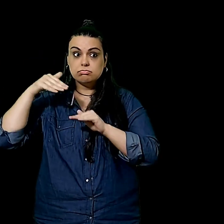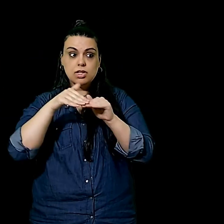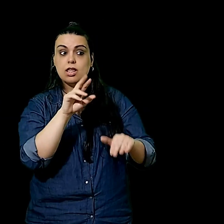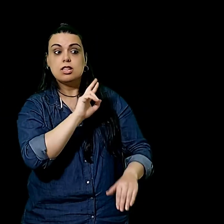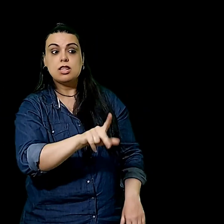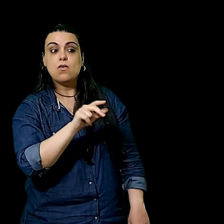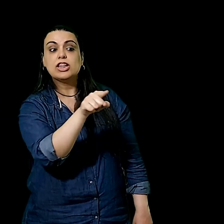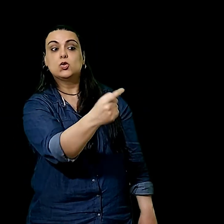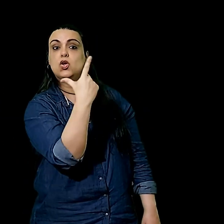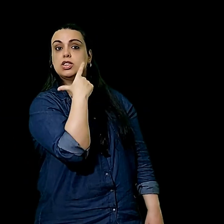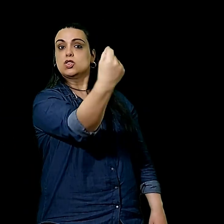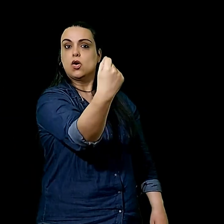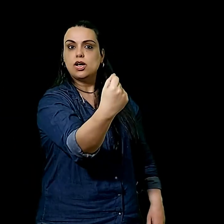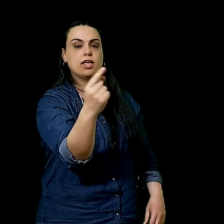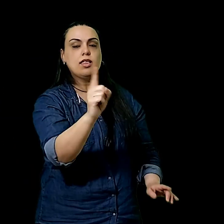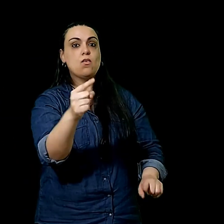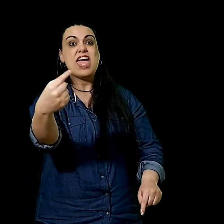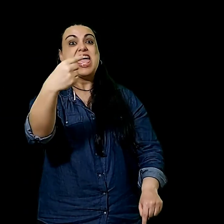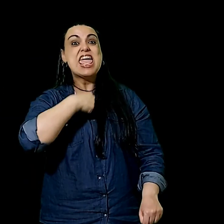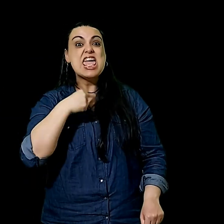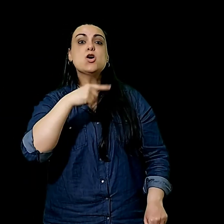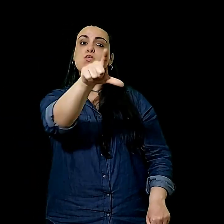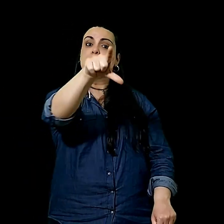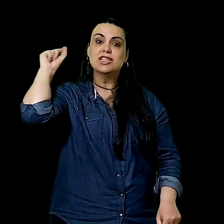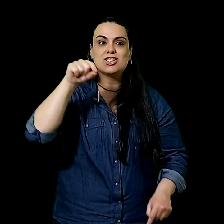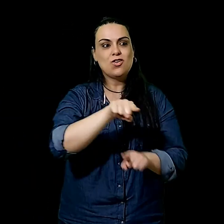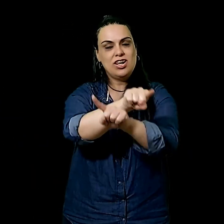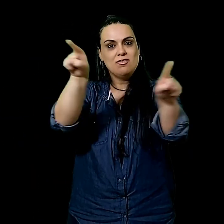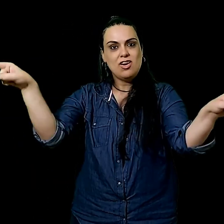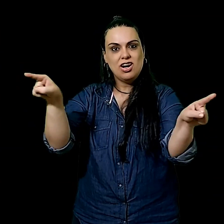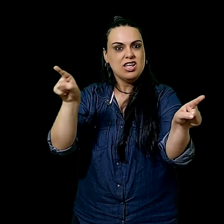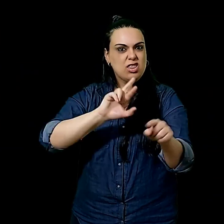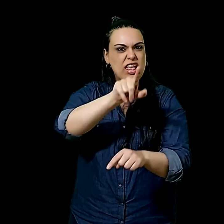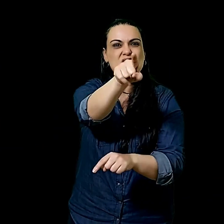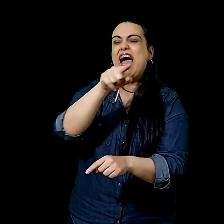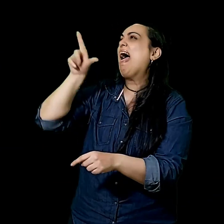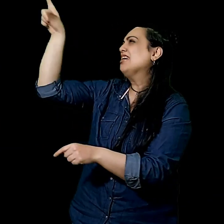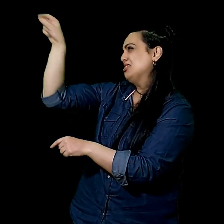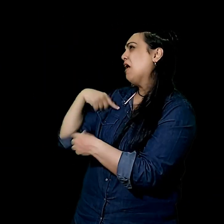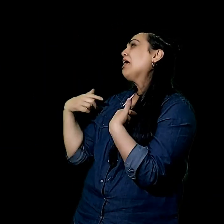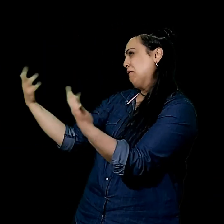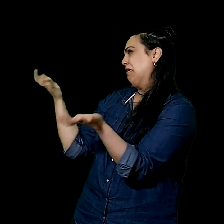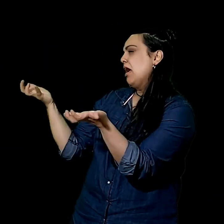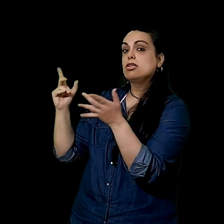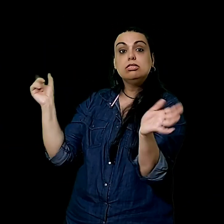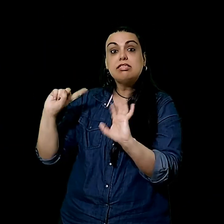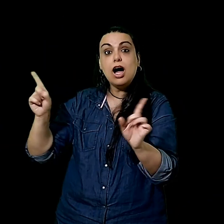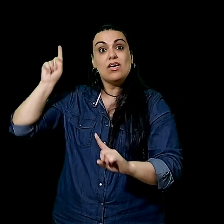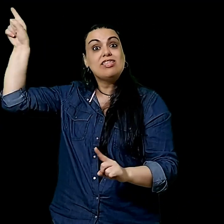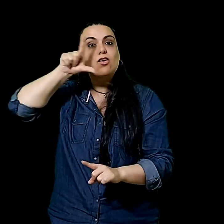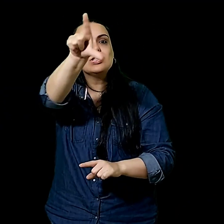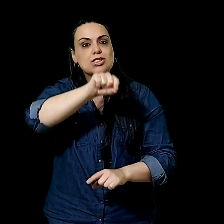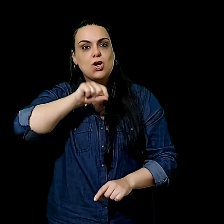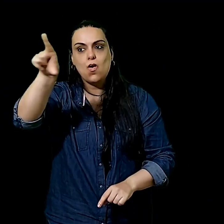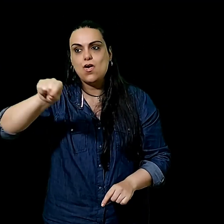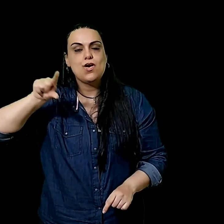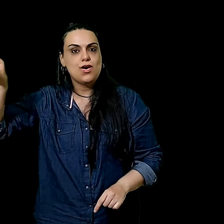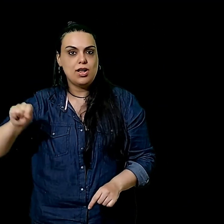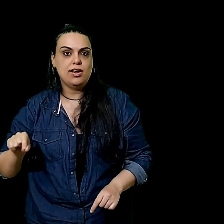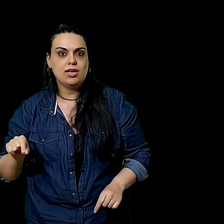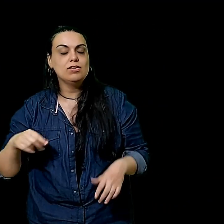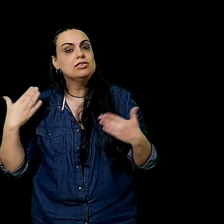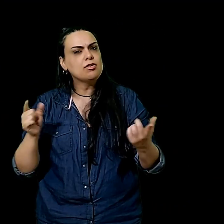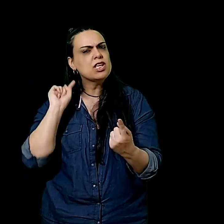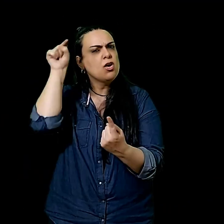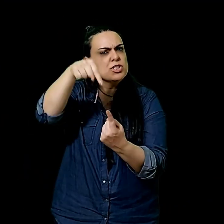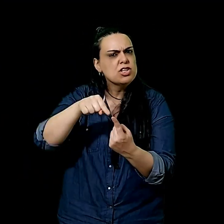que escolhestes a mim, mas eu que vos escolhi a vós. Então a primeira coisa para você que já está entendendo a formatação de para que Deus te